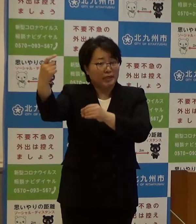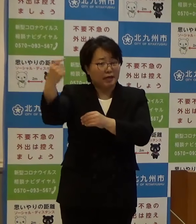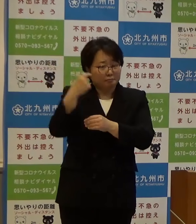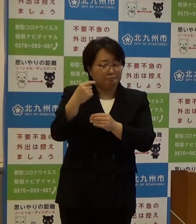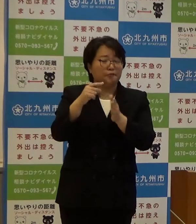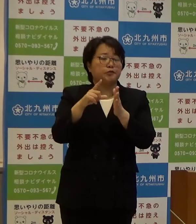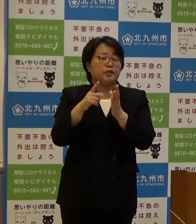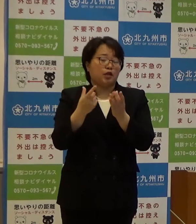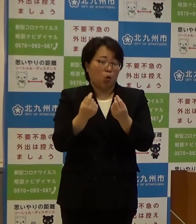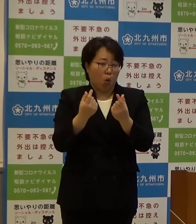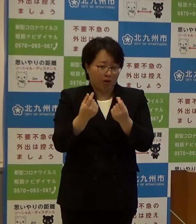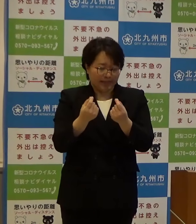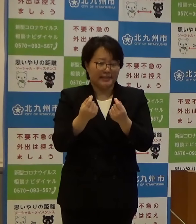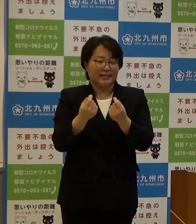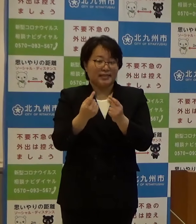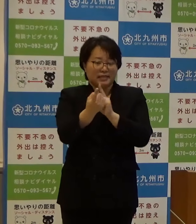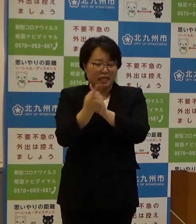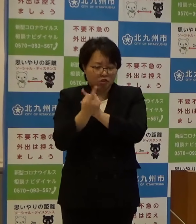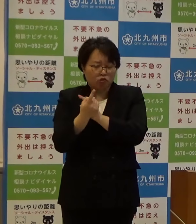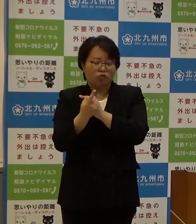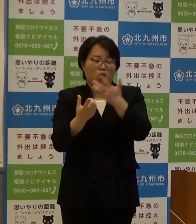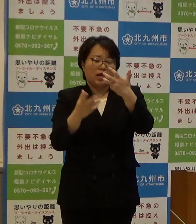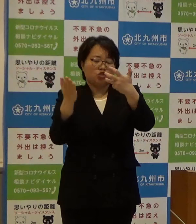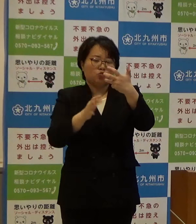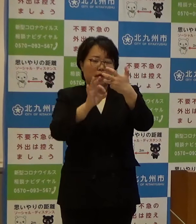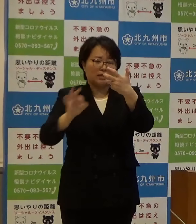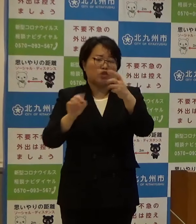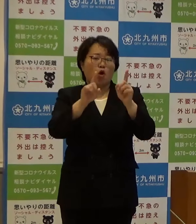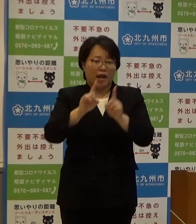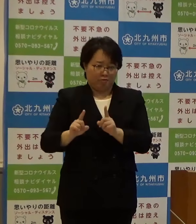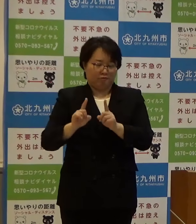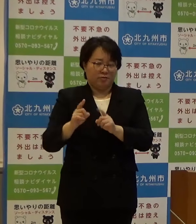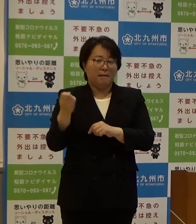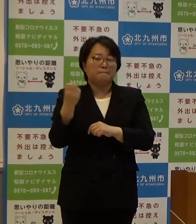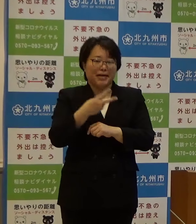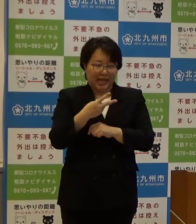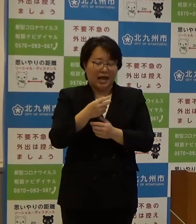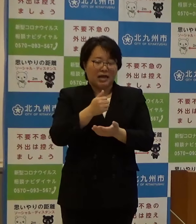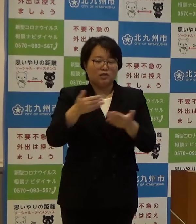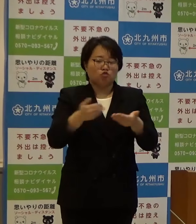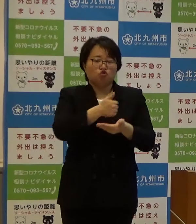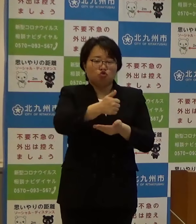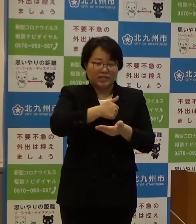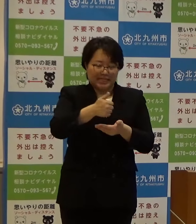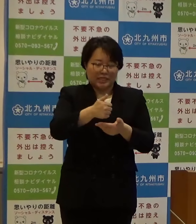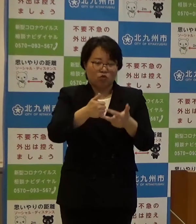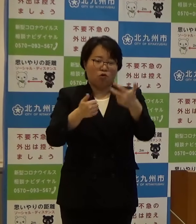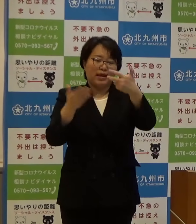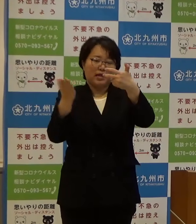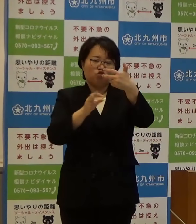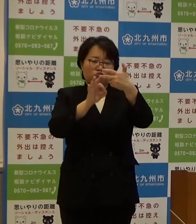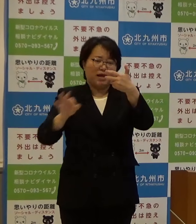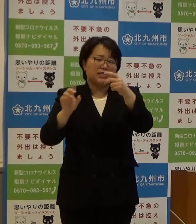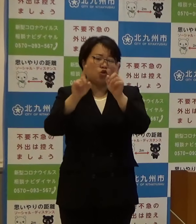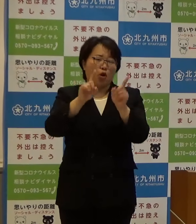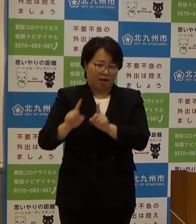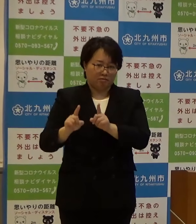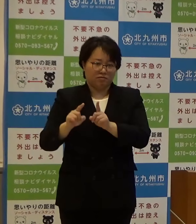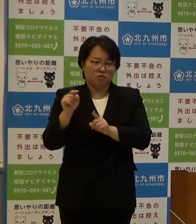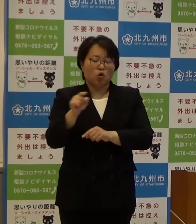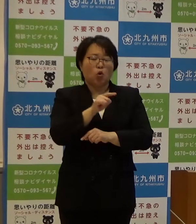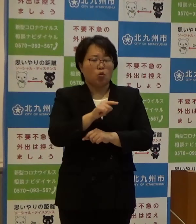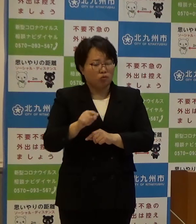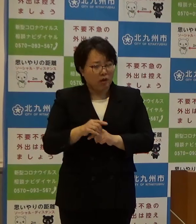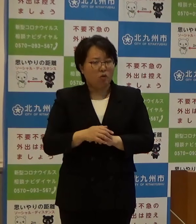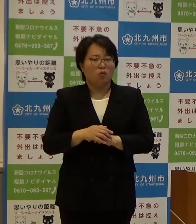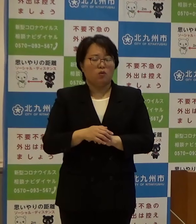を8割減らす、そして通勤を7割減らすと、まあ、こういう目標からするとですね、もう一度我々